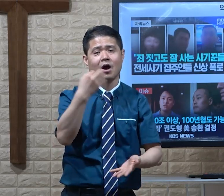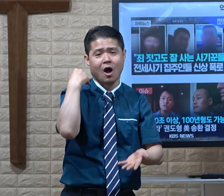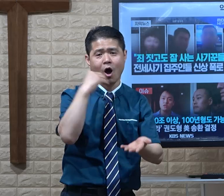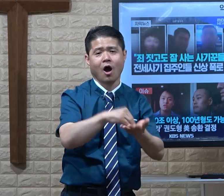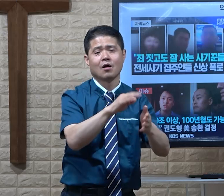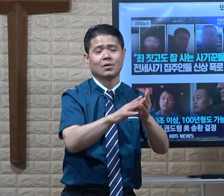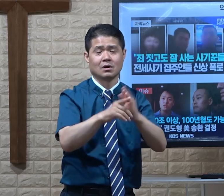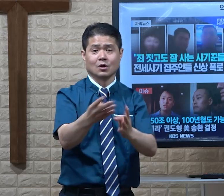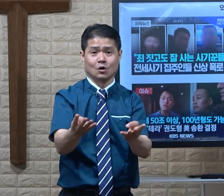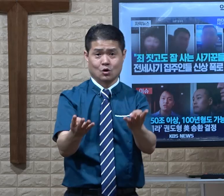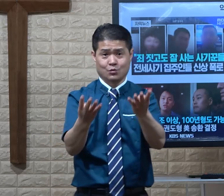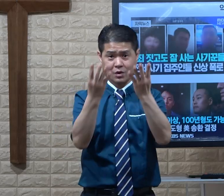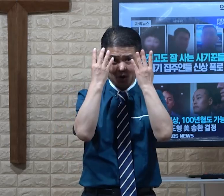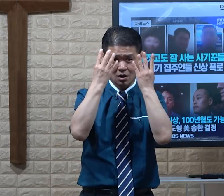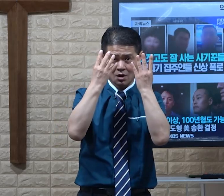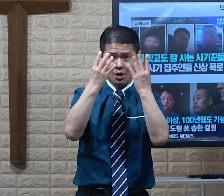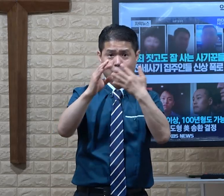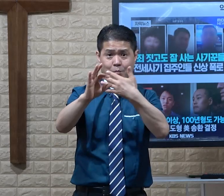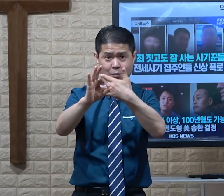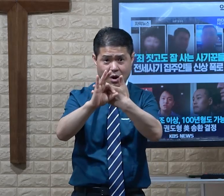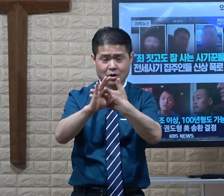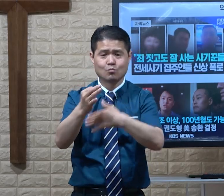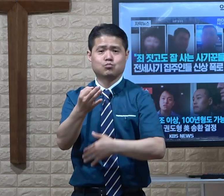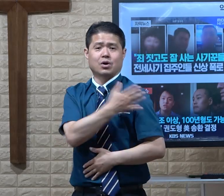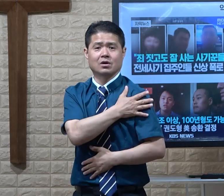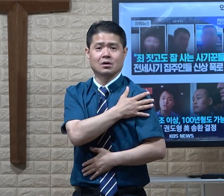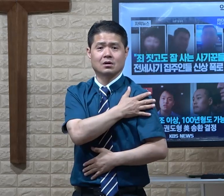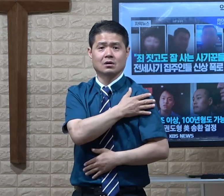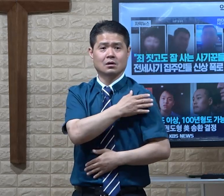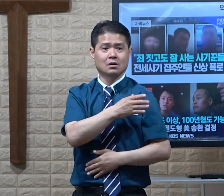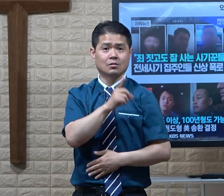3,000원을 갈취해도 결국에는 풀려난다는 것이죠.